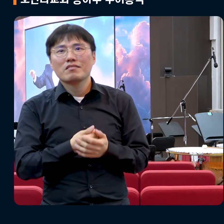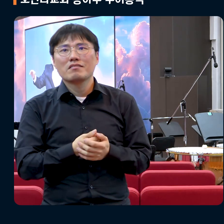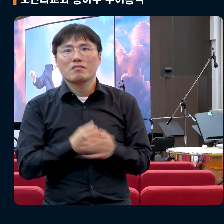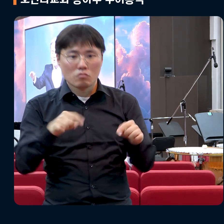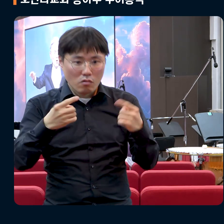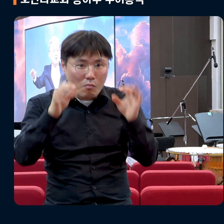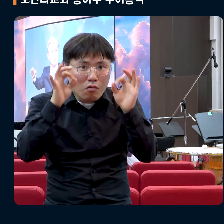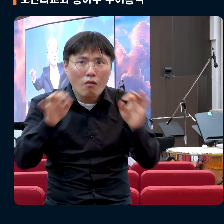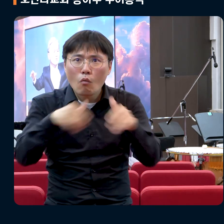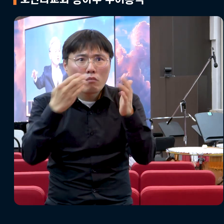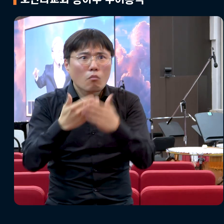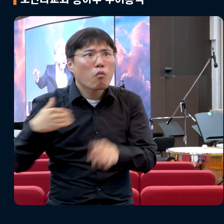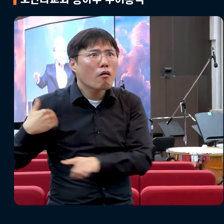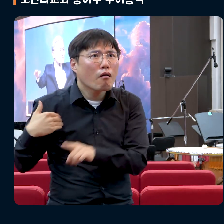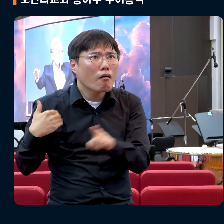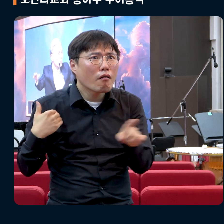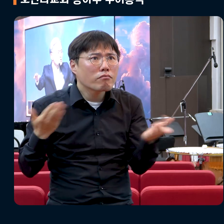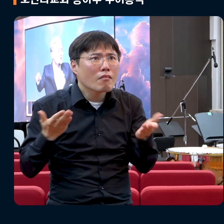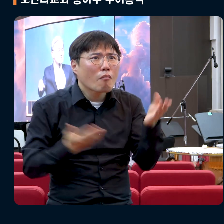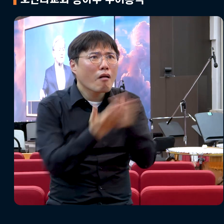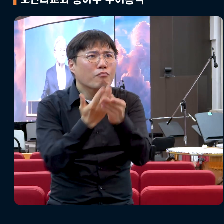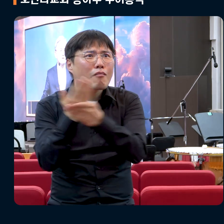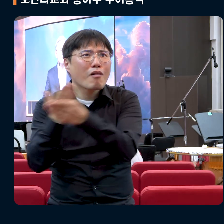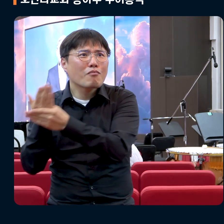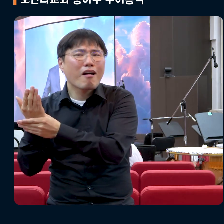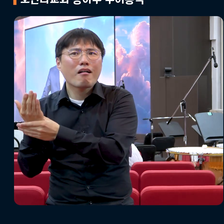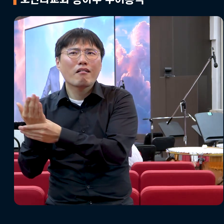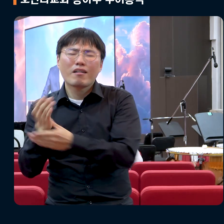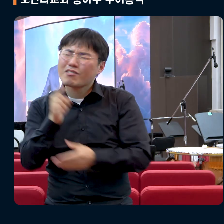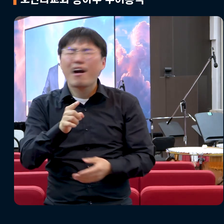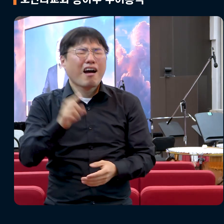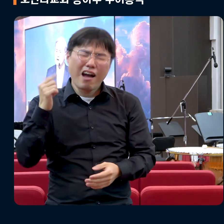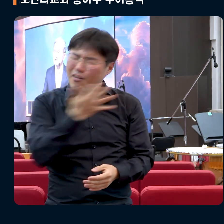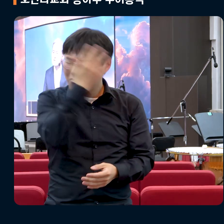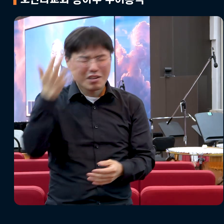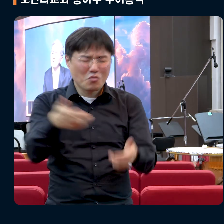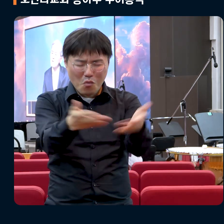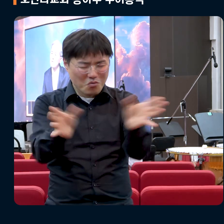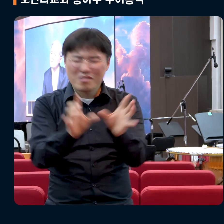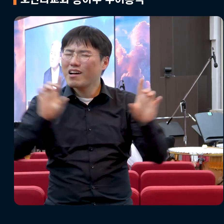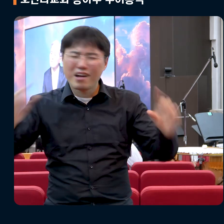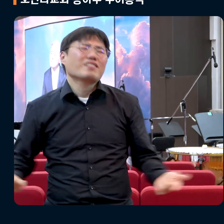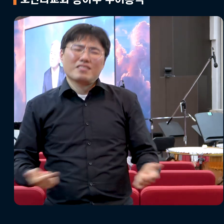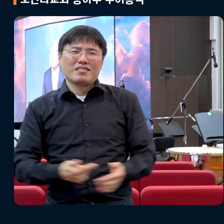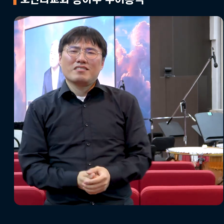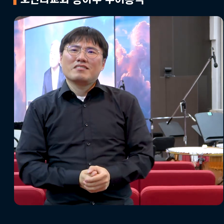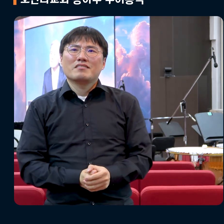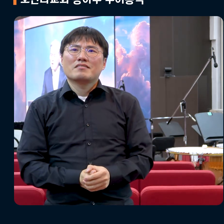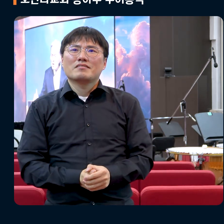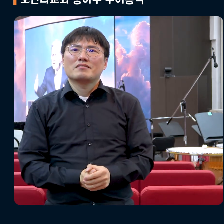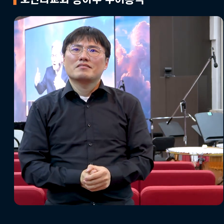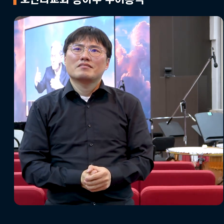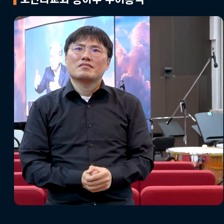들어가 보니까 전혀 몰랐던 이상한 일이 막 벌어져. 그건 아름다운 공동체가 아니죠.